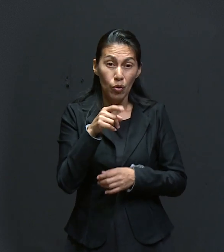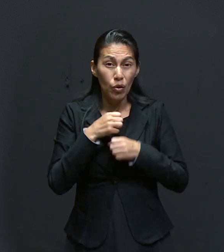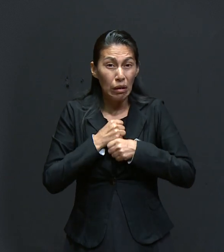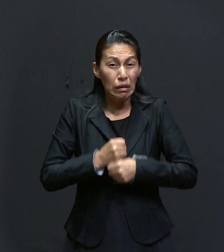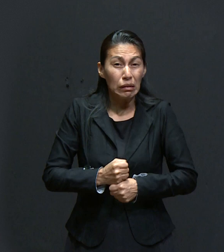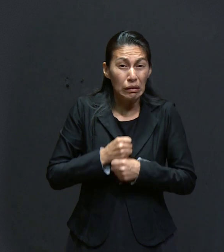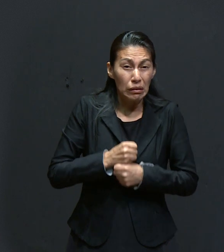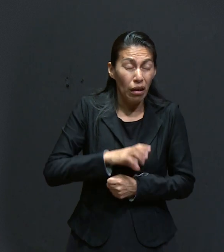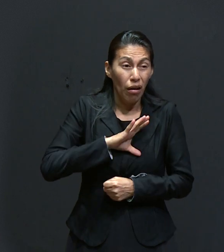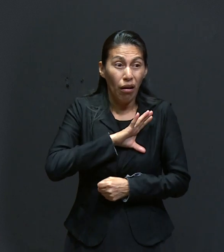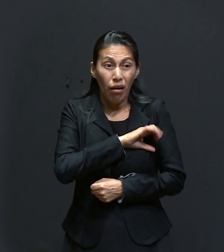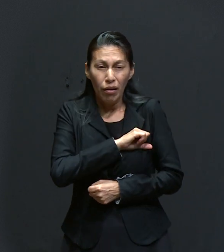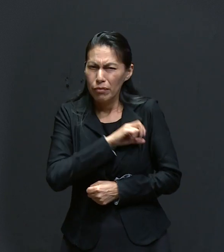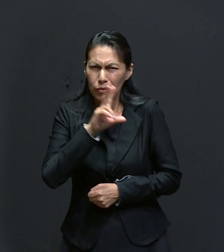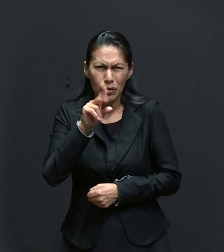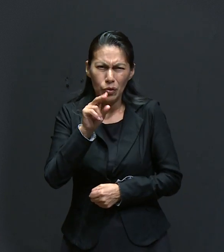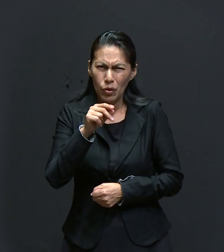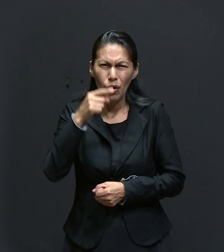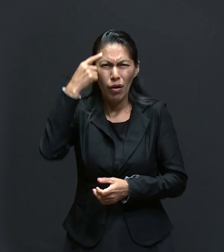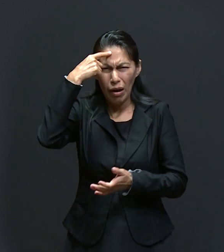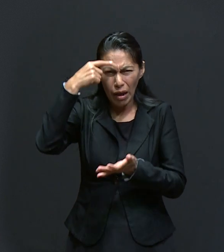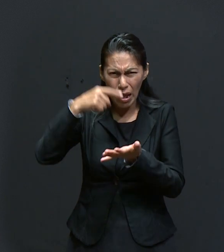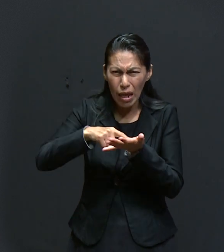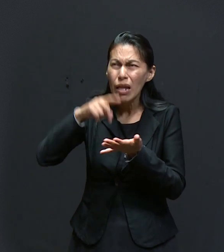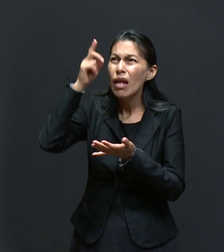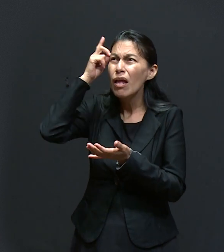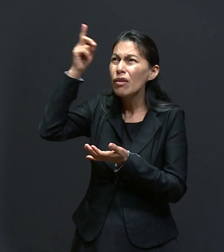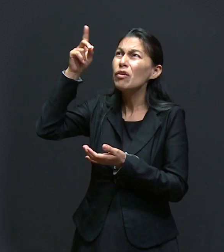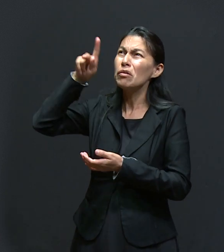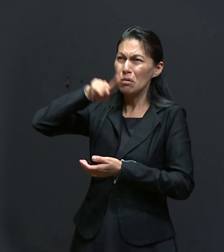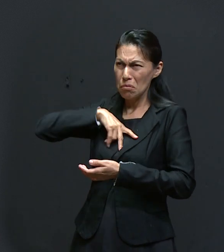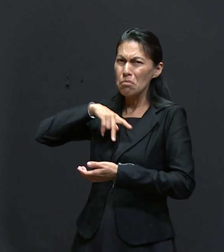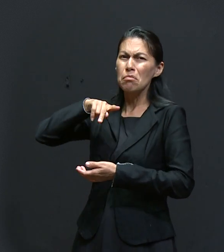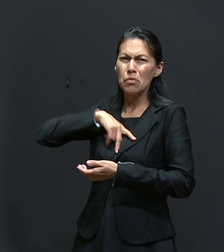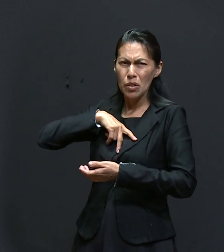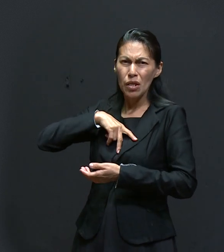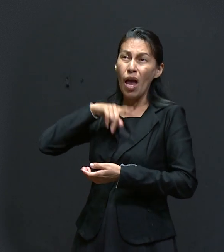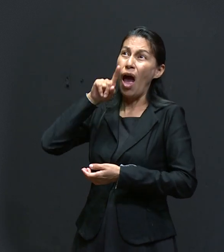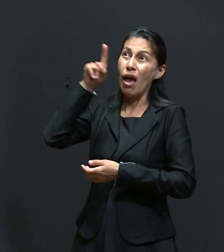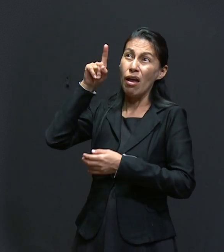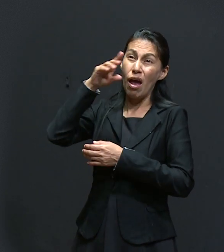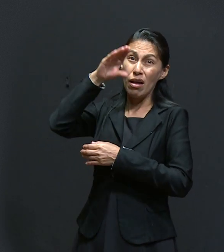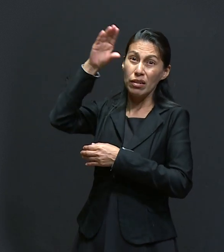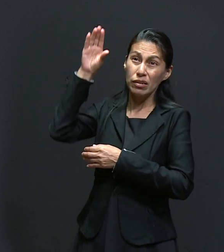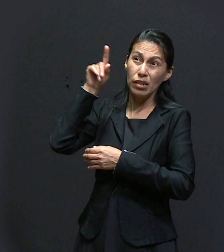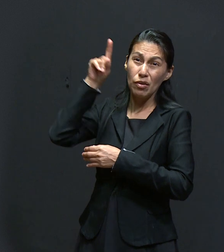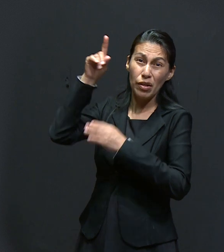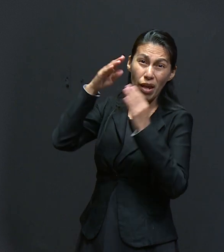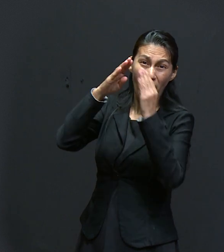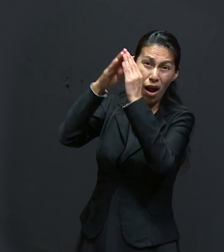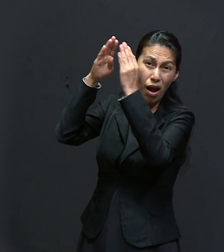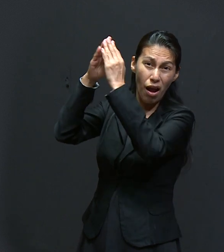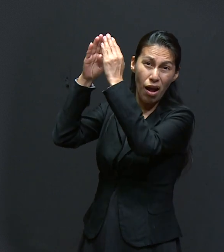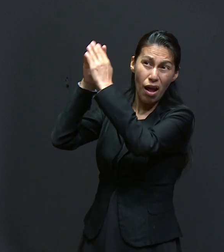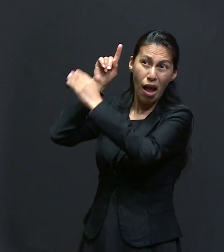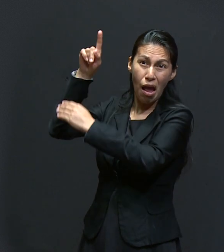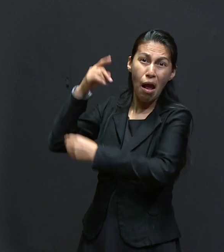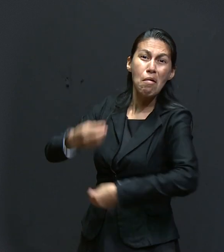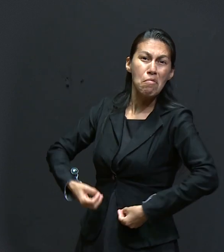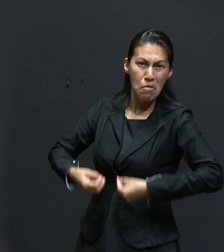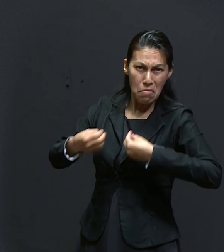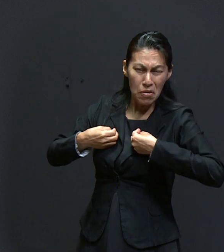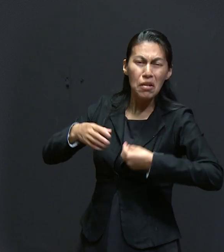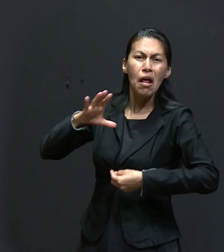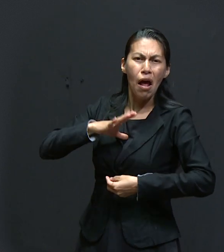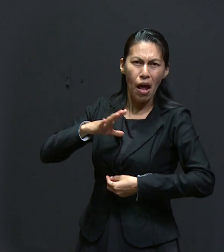no os angustia es creer en dios y cree también en mí en la casa de mi padre hay muchos